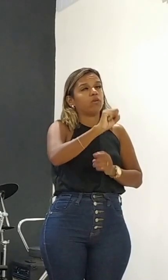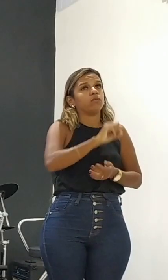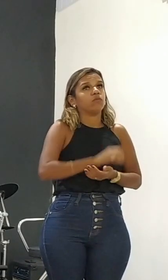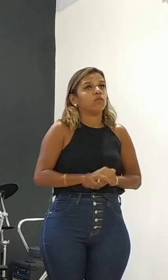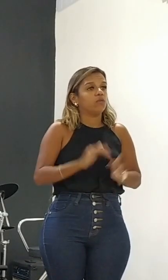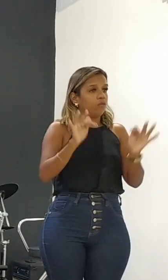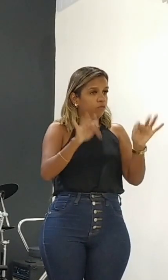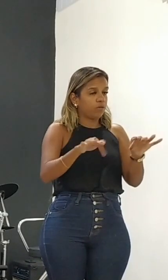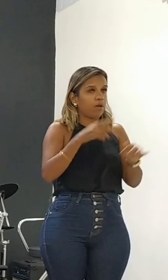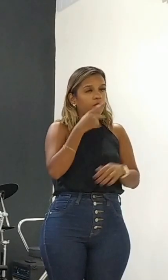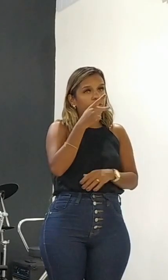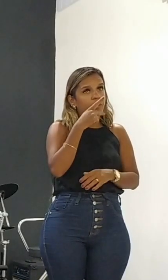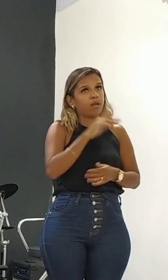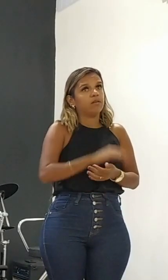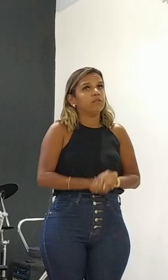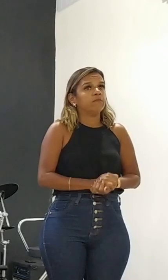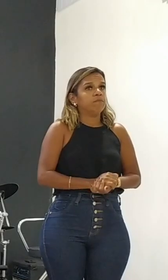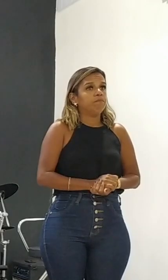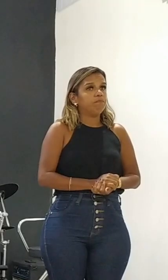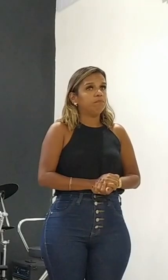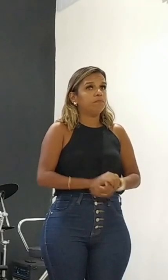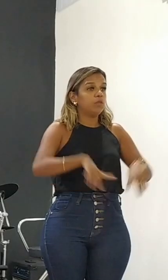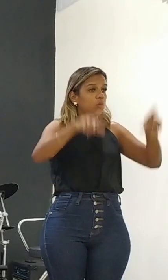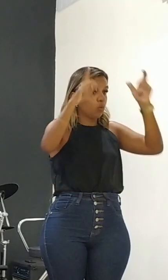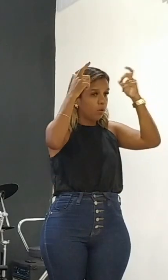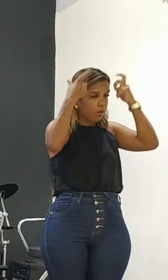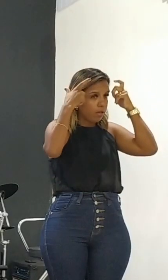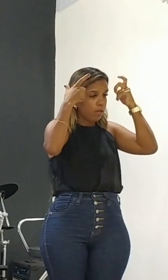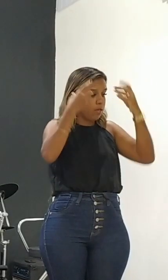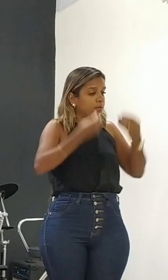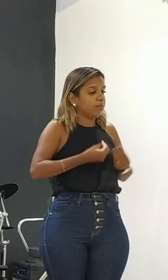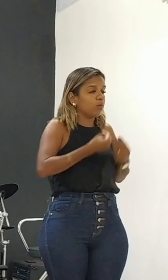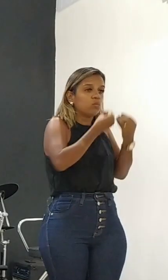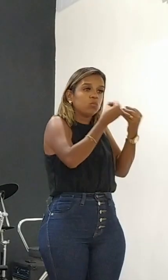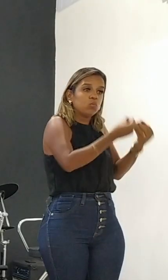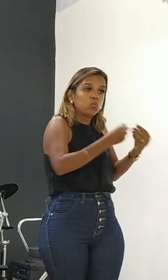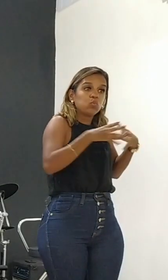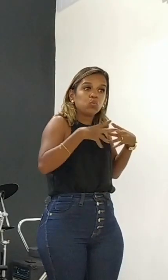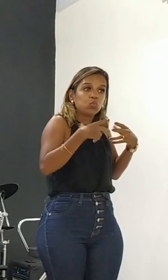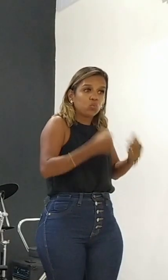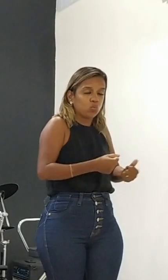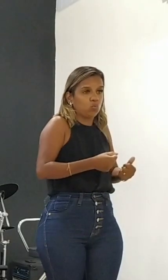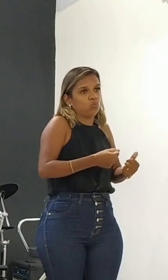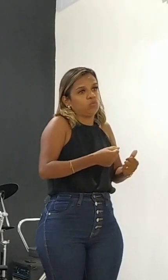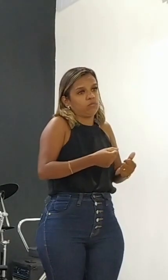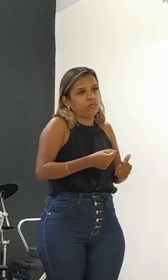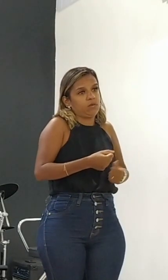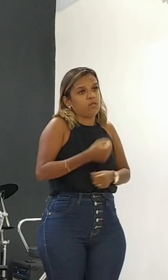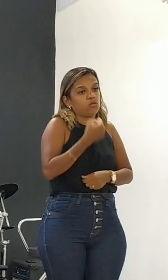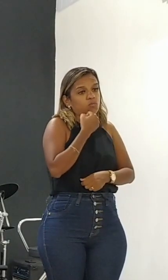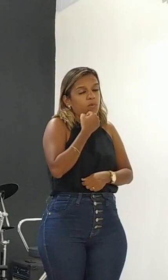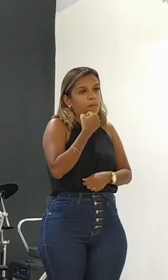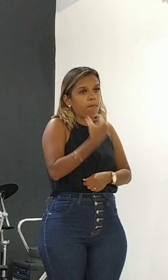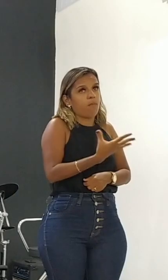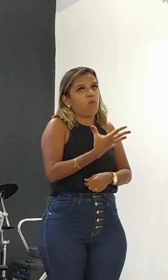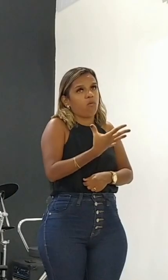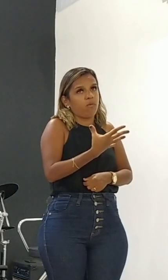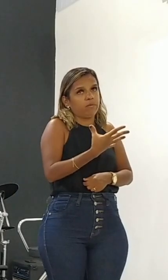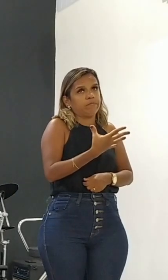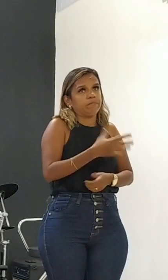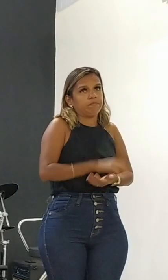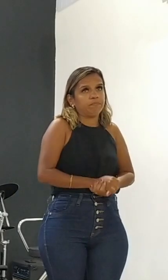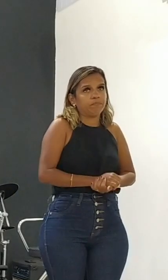8, no final diz: e o rei deu para ele tudo, segundo a sua boa mão.